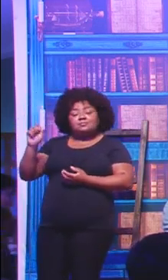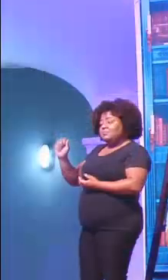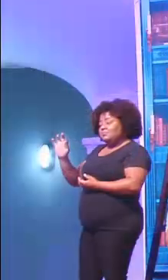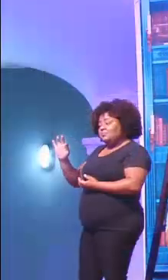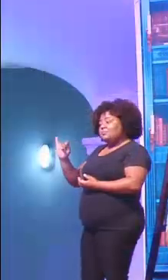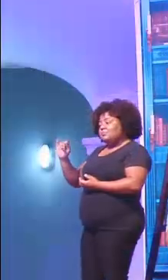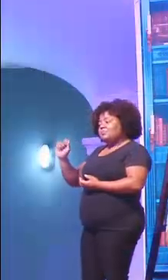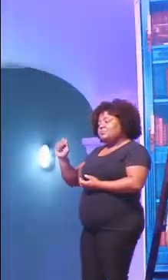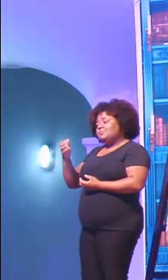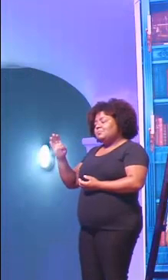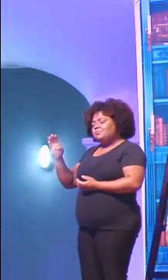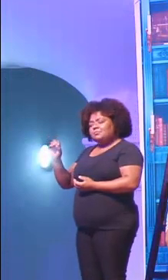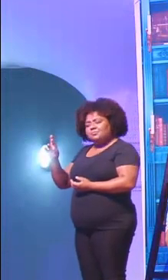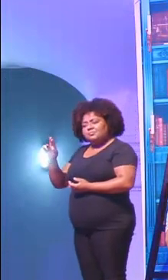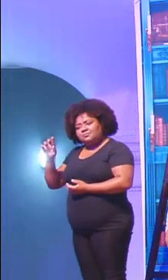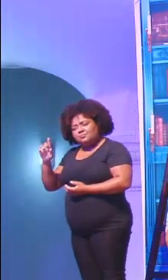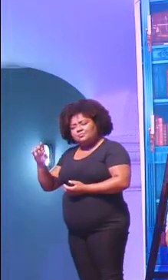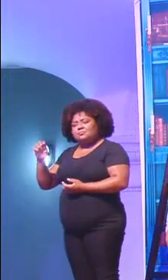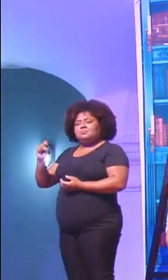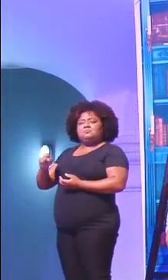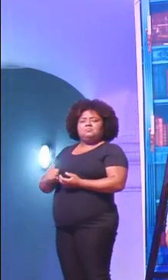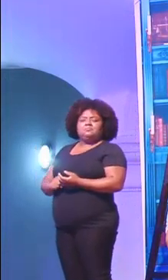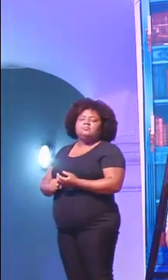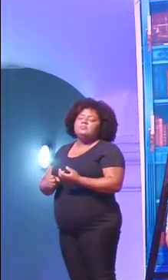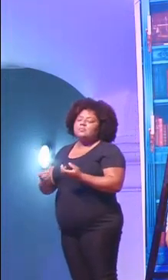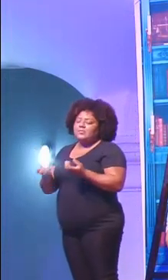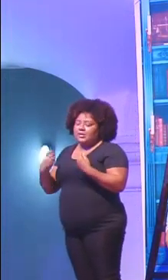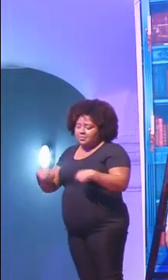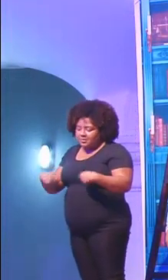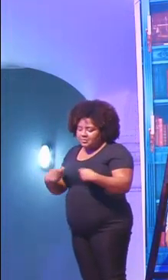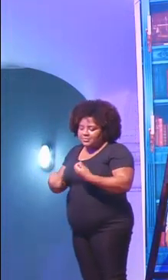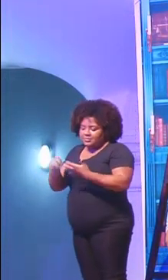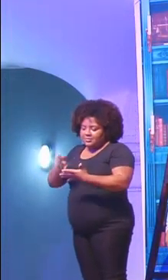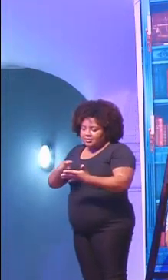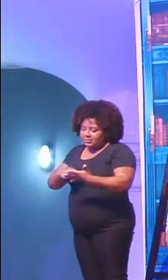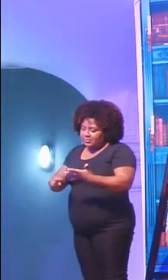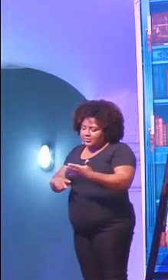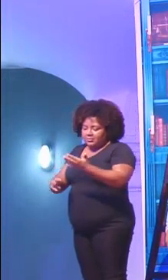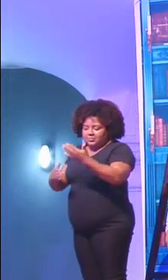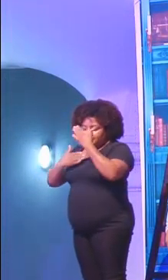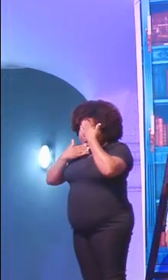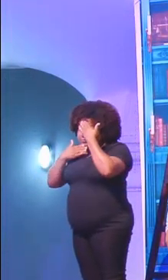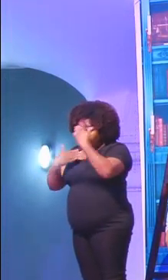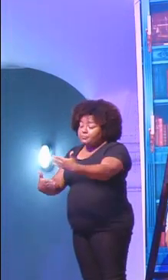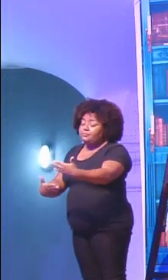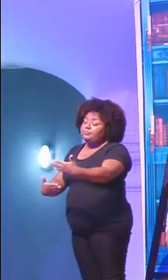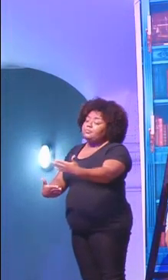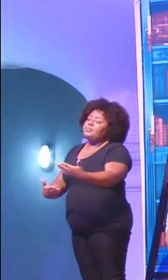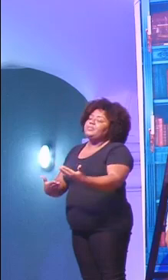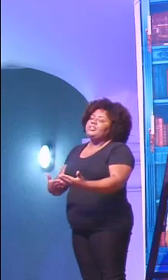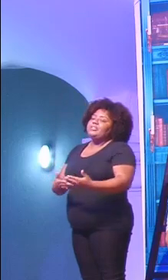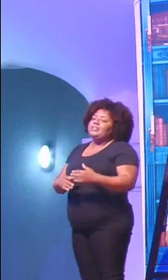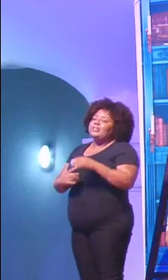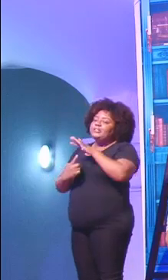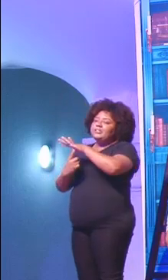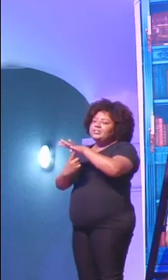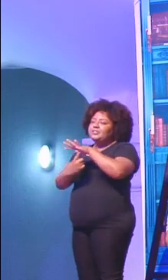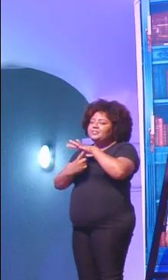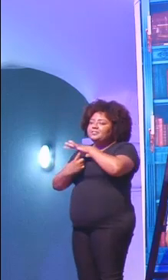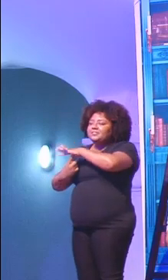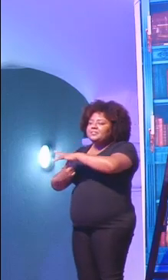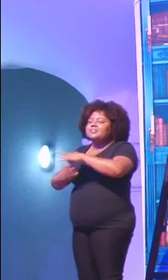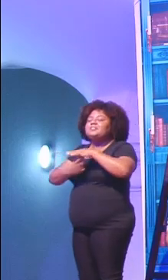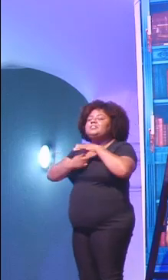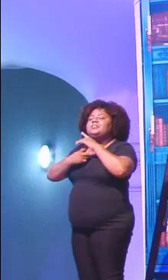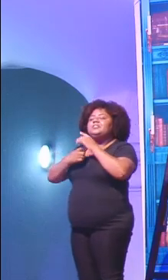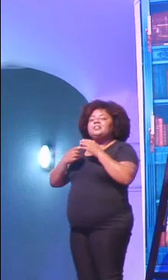exercício poético muito fino, muito refinado, e precisa ser lido. Então, muito obrigado. Prazer estar aqui nessa feira que merecidamente